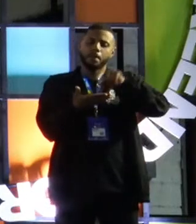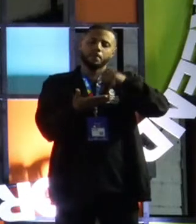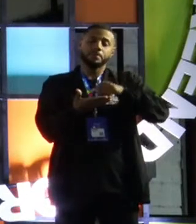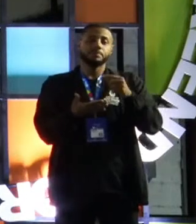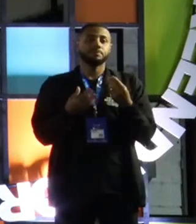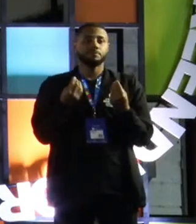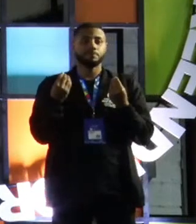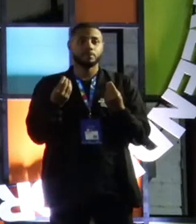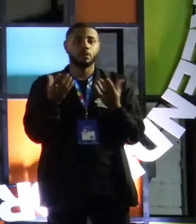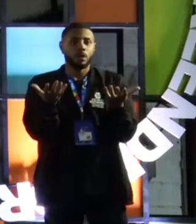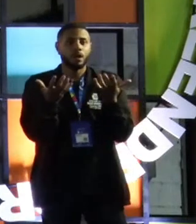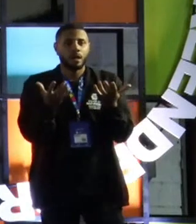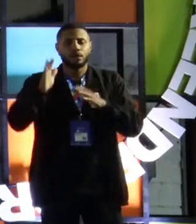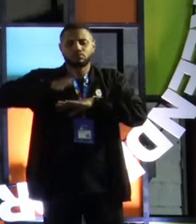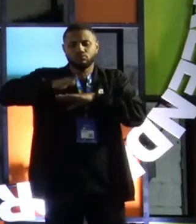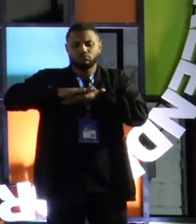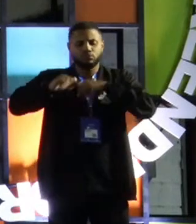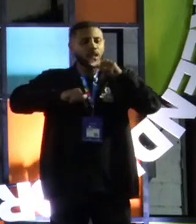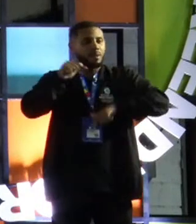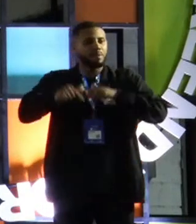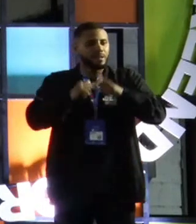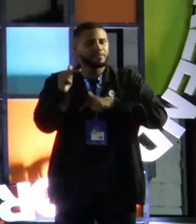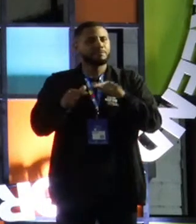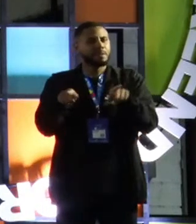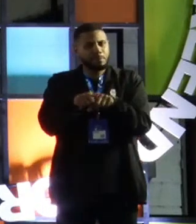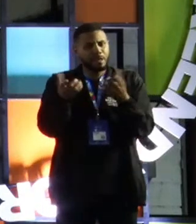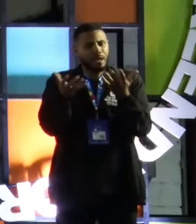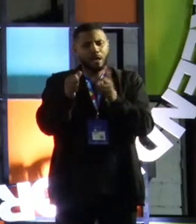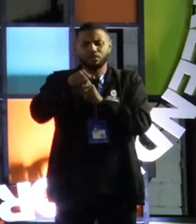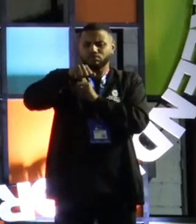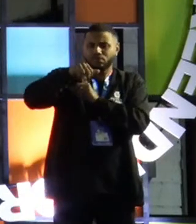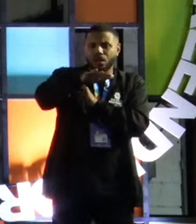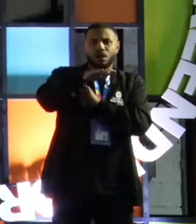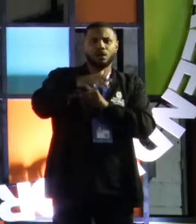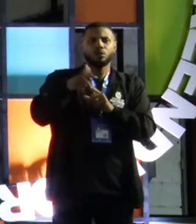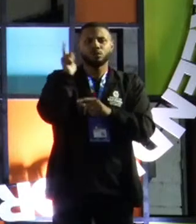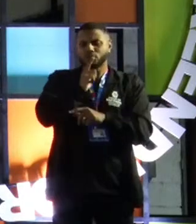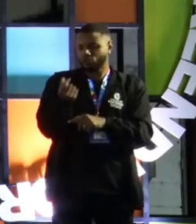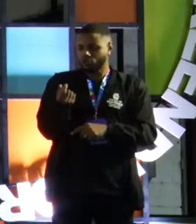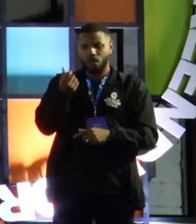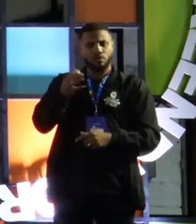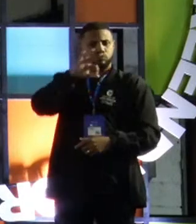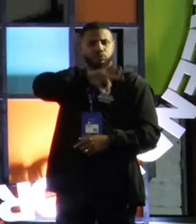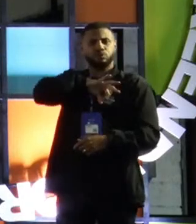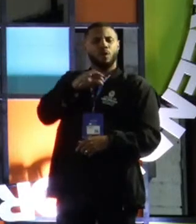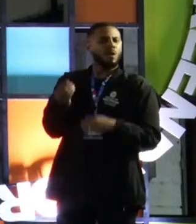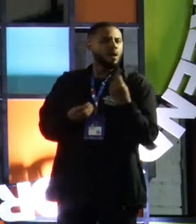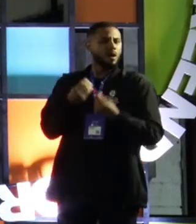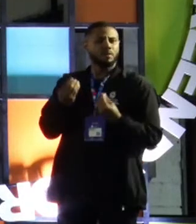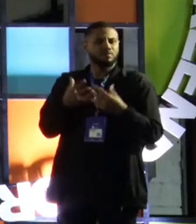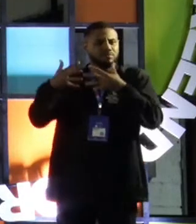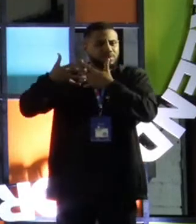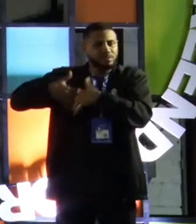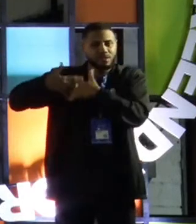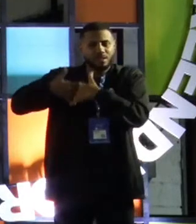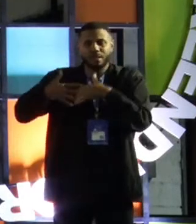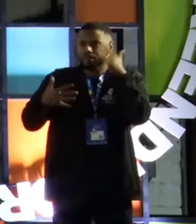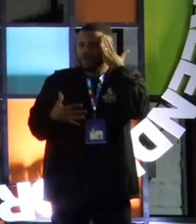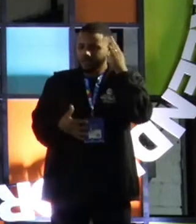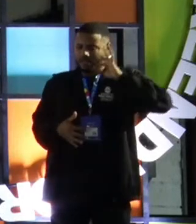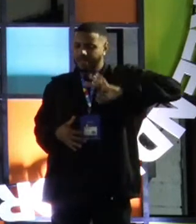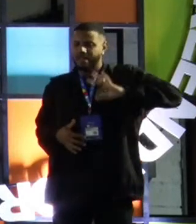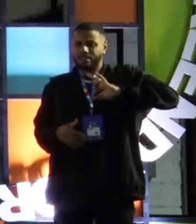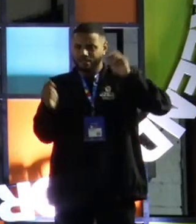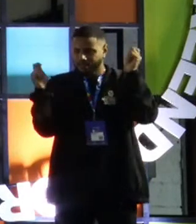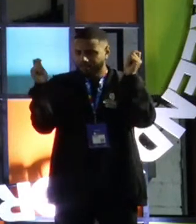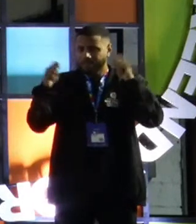um criador de conteúdo. O que eu faço? Como é que eu vou ganhar dinheiro monetizando na internet? O que é ganhar dinheiro